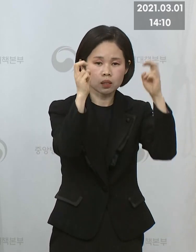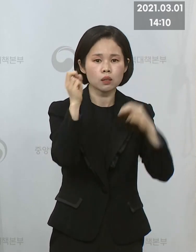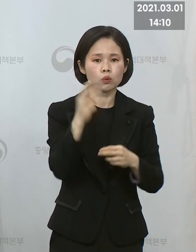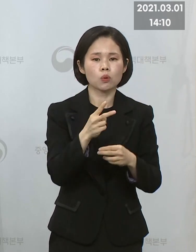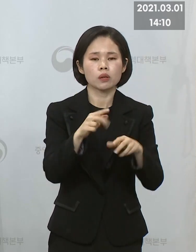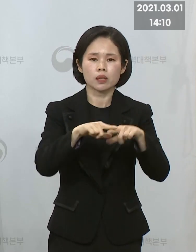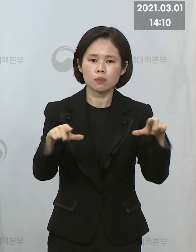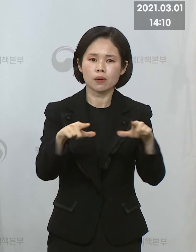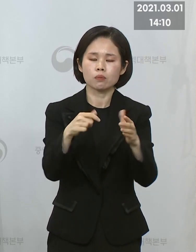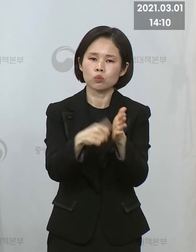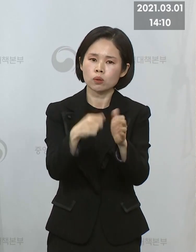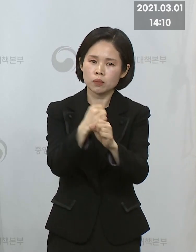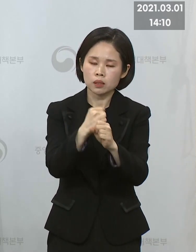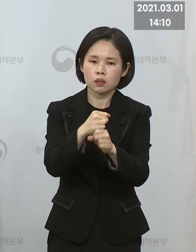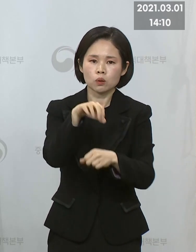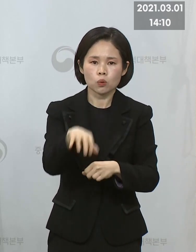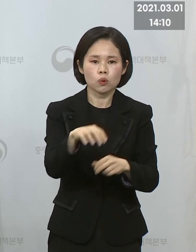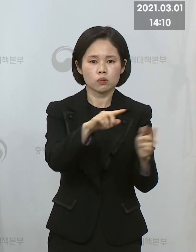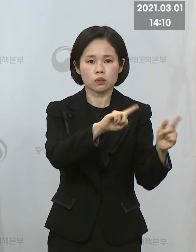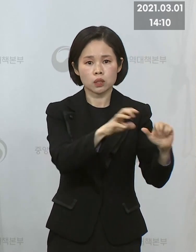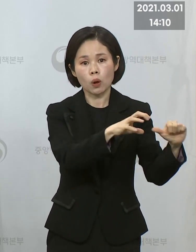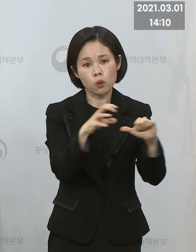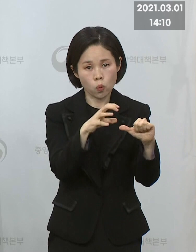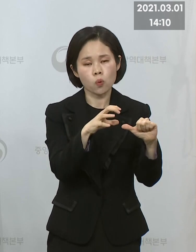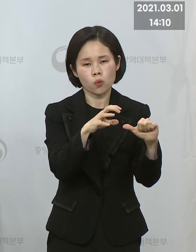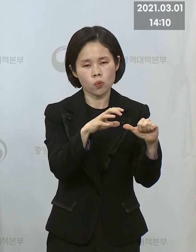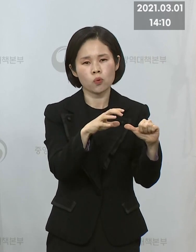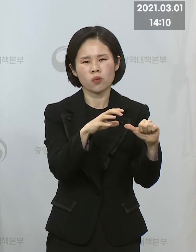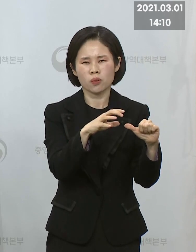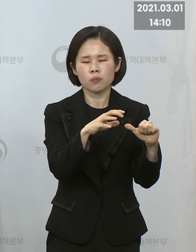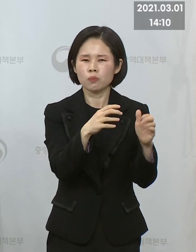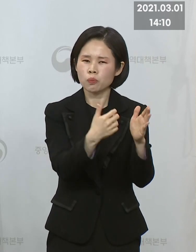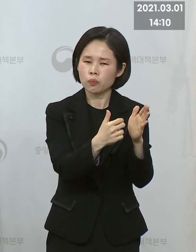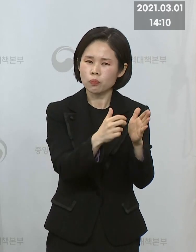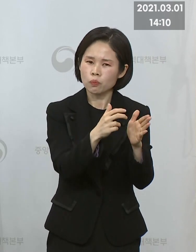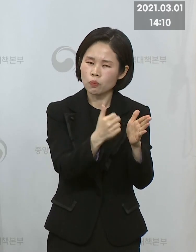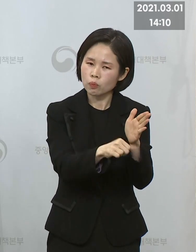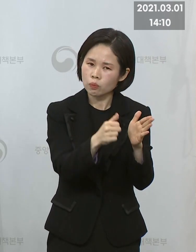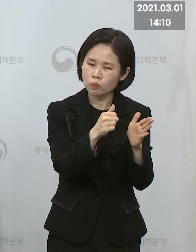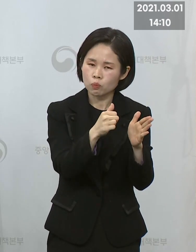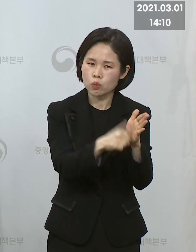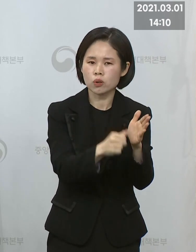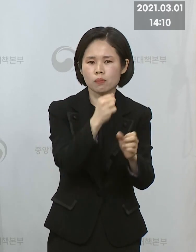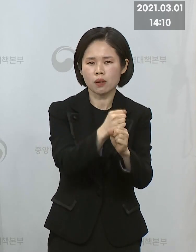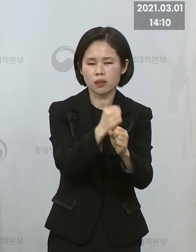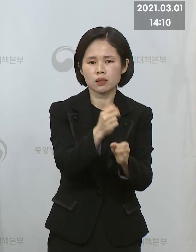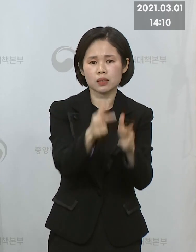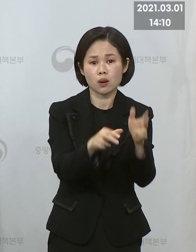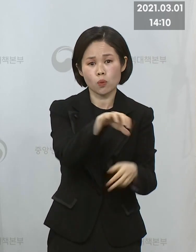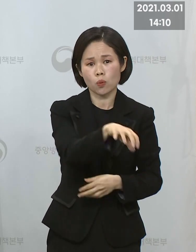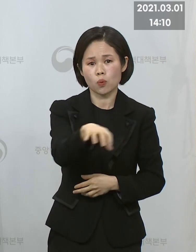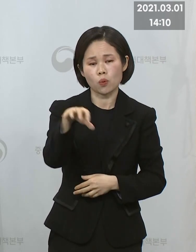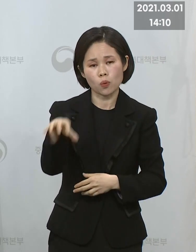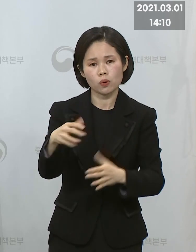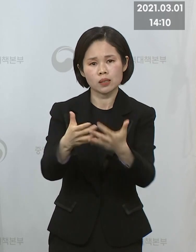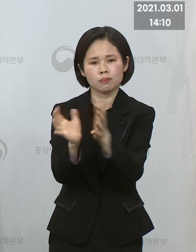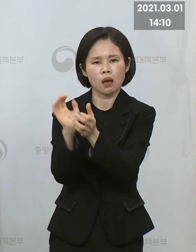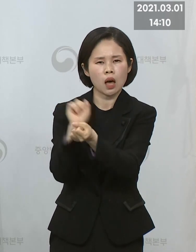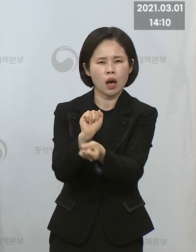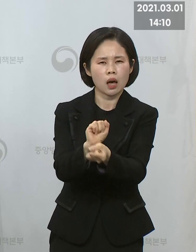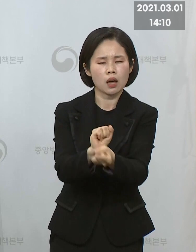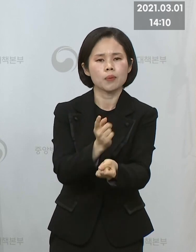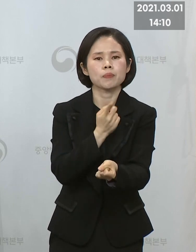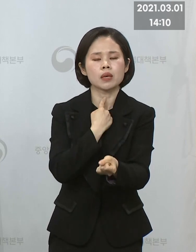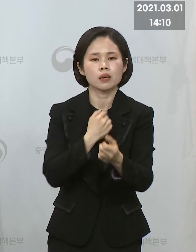일반 제조업, 재활용업체, 건설업체 등 다양한 제조업 사업장에서의 집단 발생이 보고가